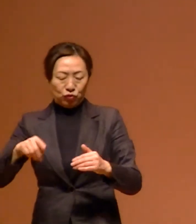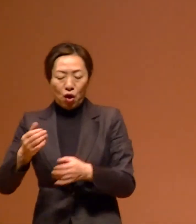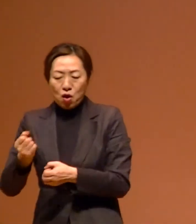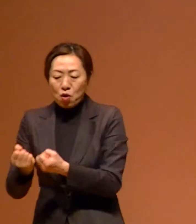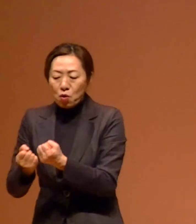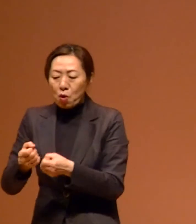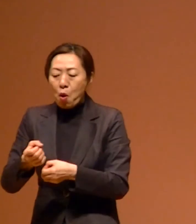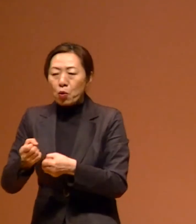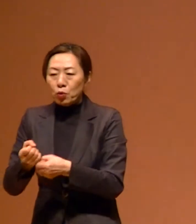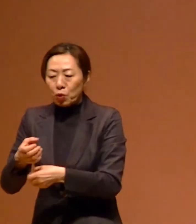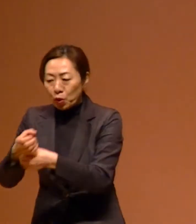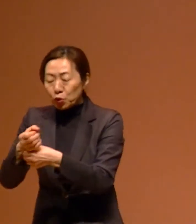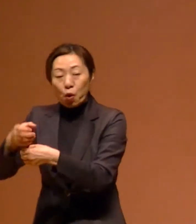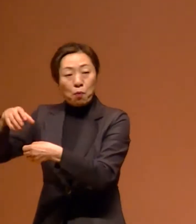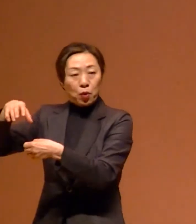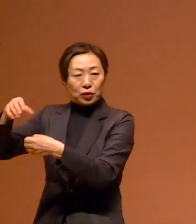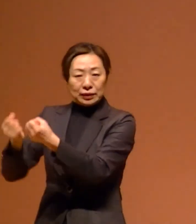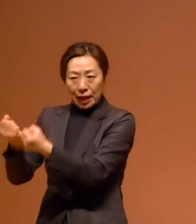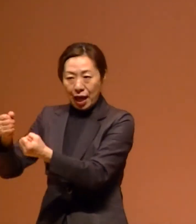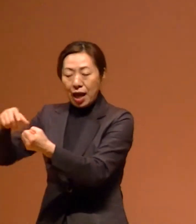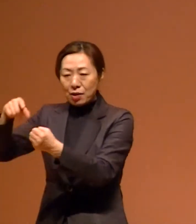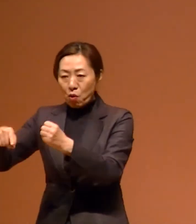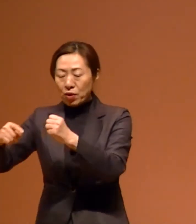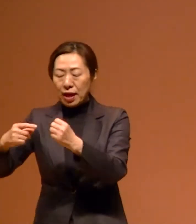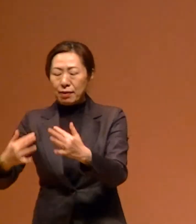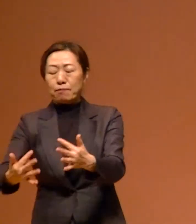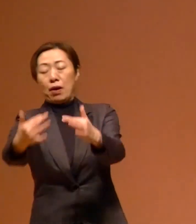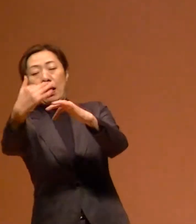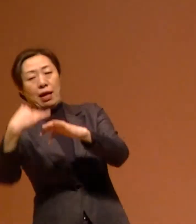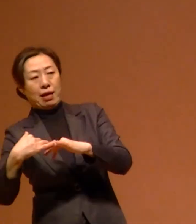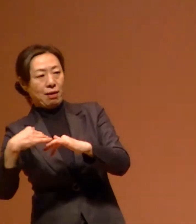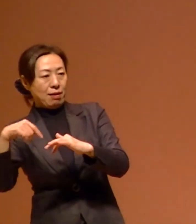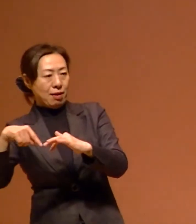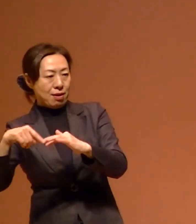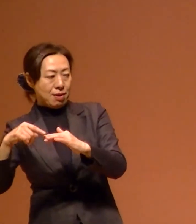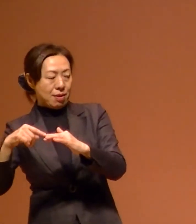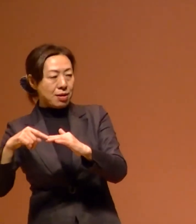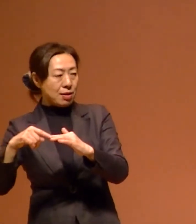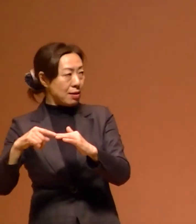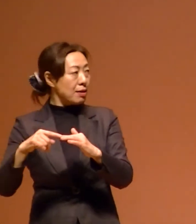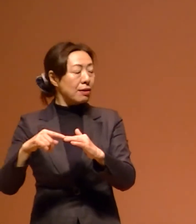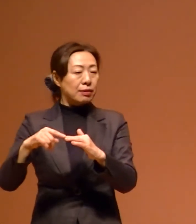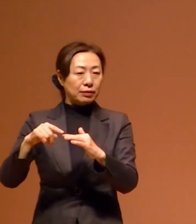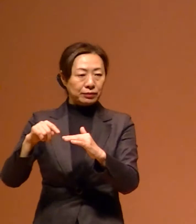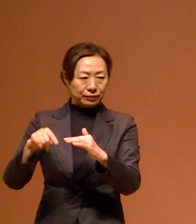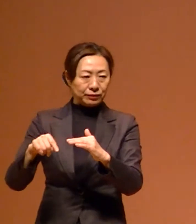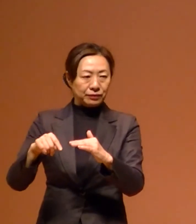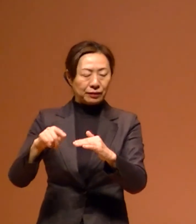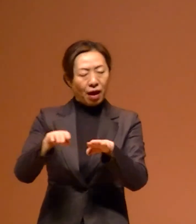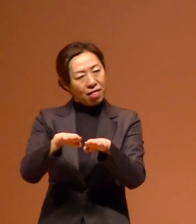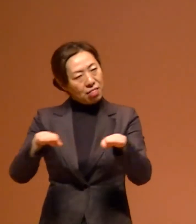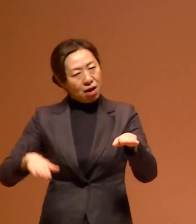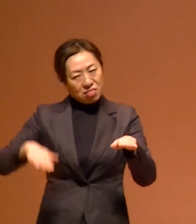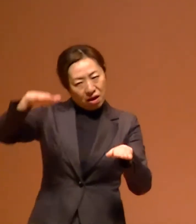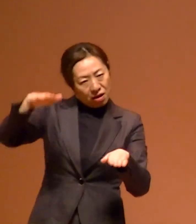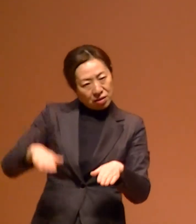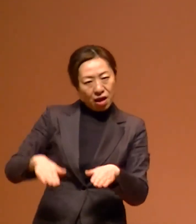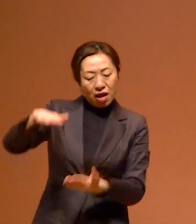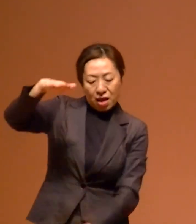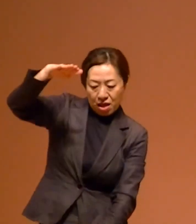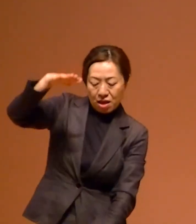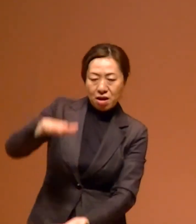を置いてあったんですけども、屋根がすっぽり隠れてしまったくらい、だから高さ的には